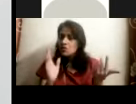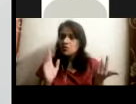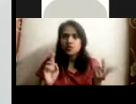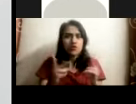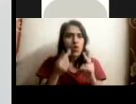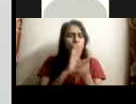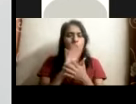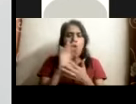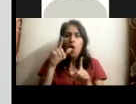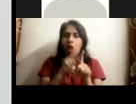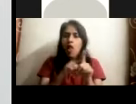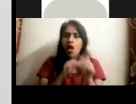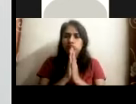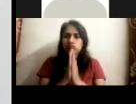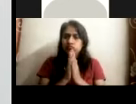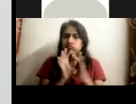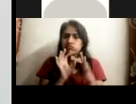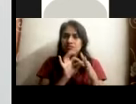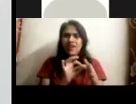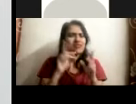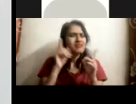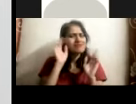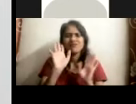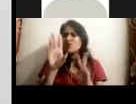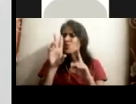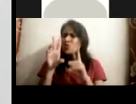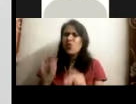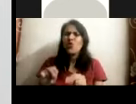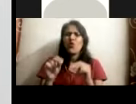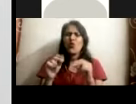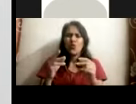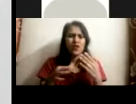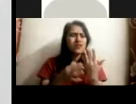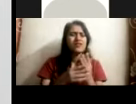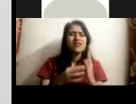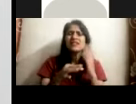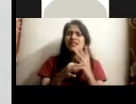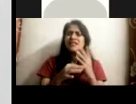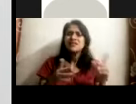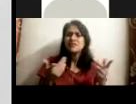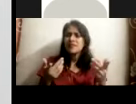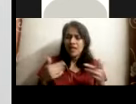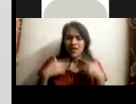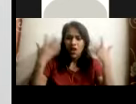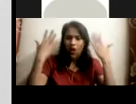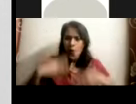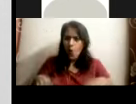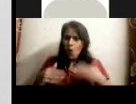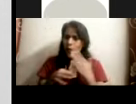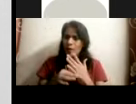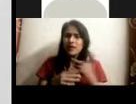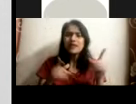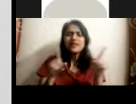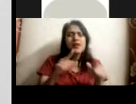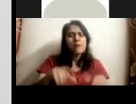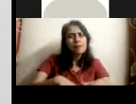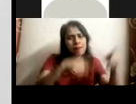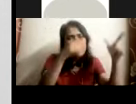your ignorance. So again, this is a very crude example just to make it clear, क्योंकि ये जो इसका division है, it's not so clear all the